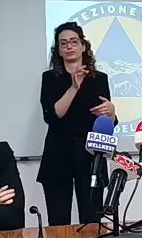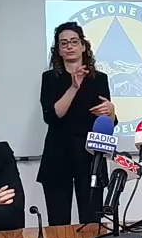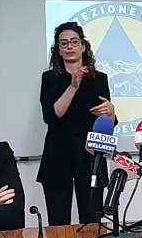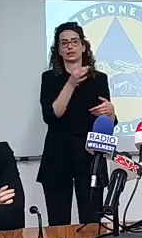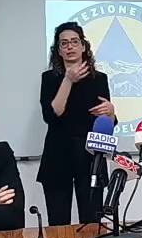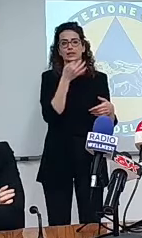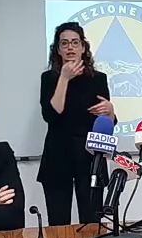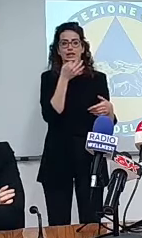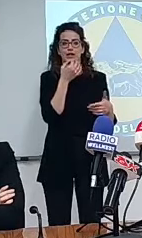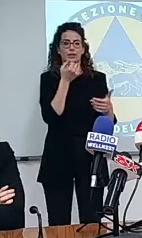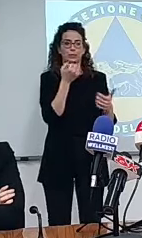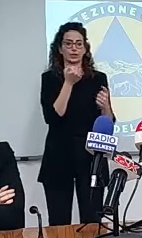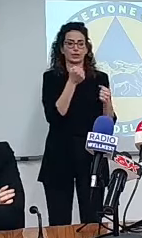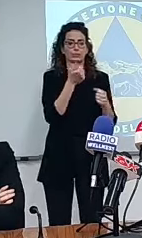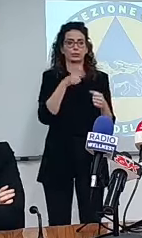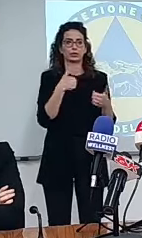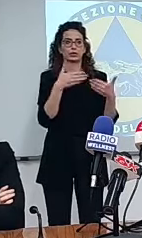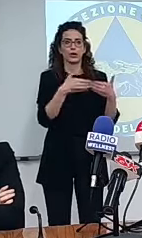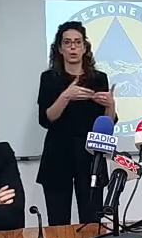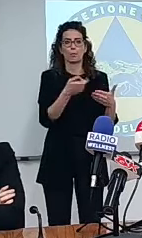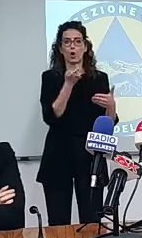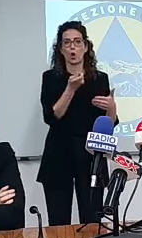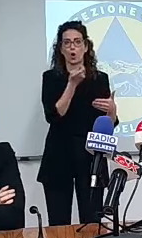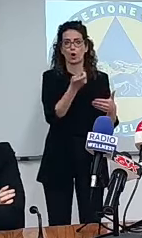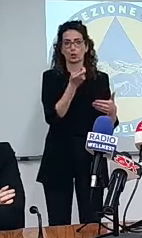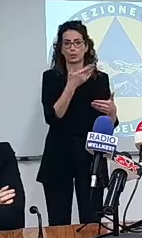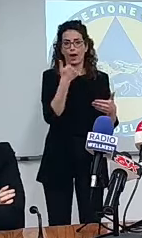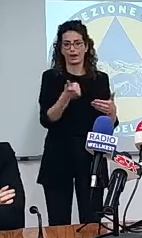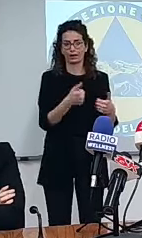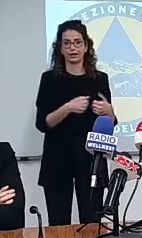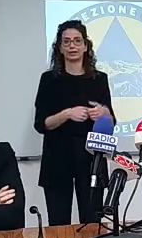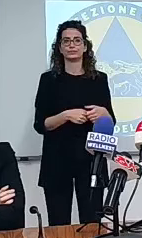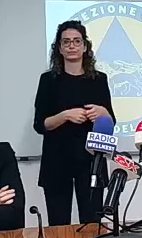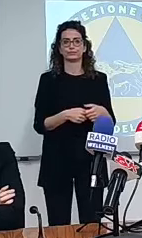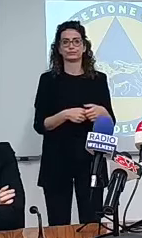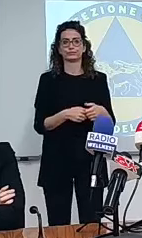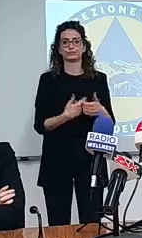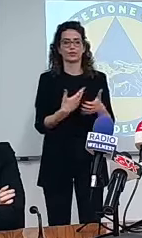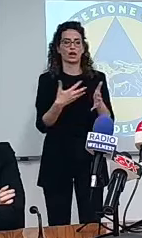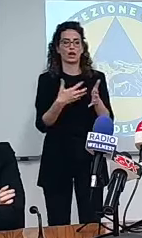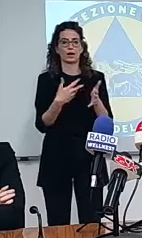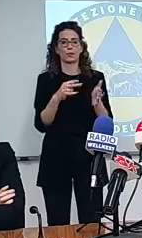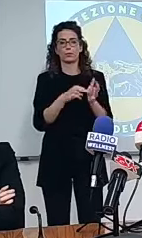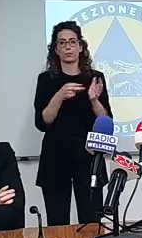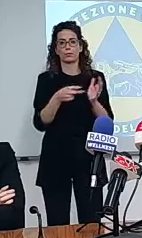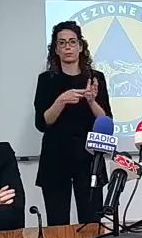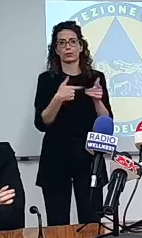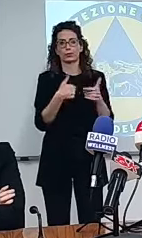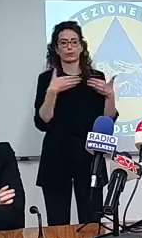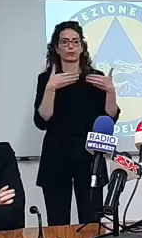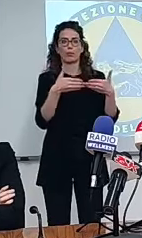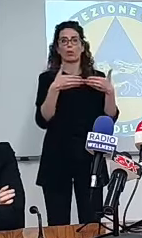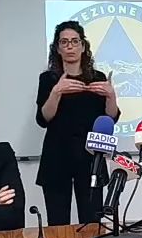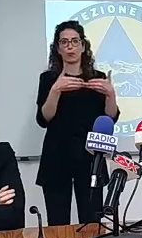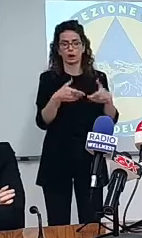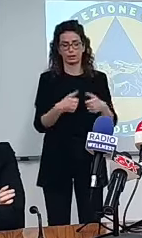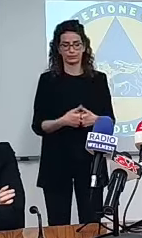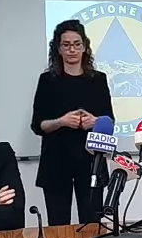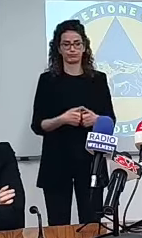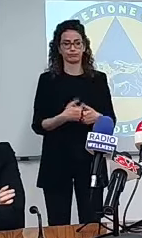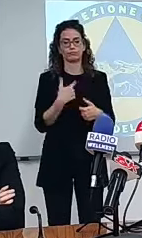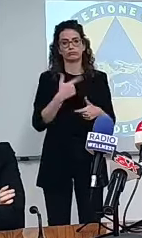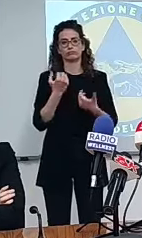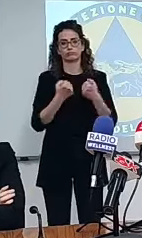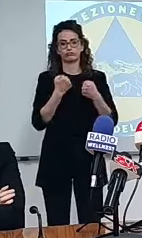di farlo, perché mancano i mezzi, poi cioè, non è un problema anche di composizione delle flotte. Quindi ci stiamo muovendo